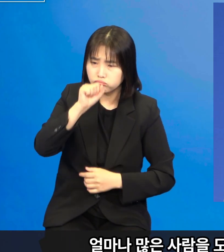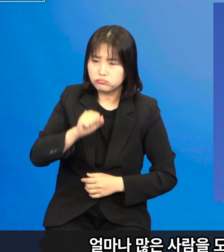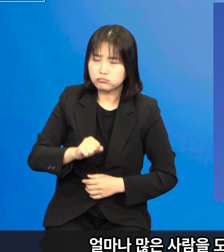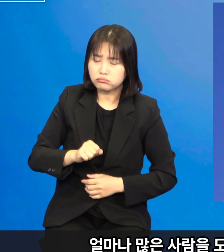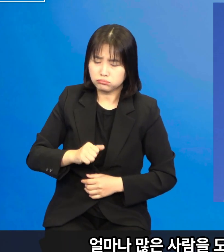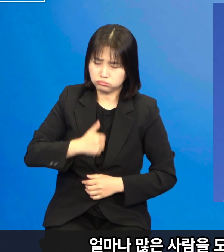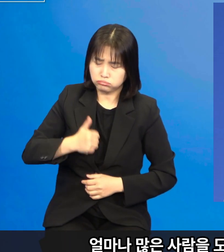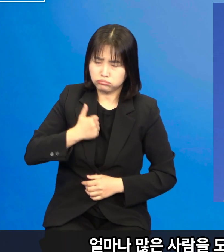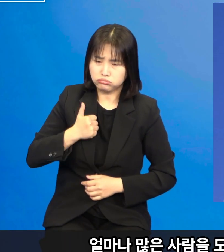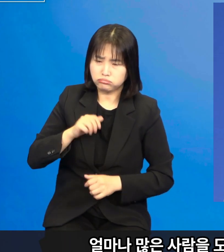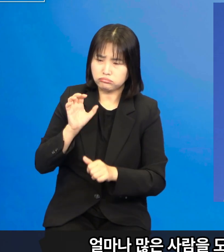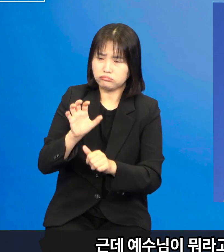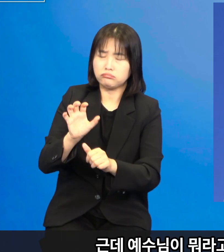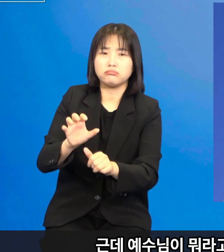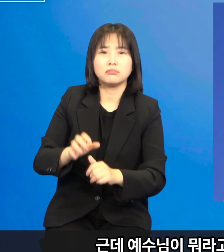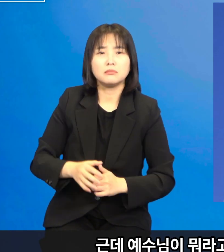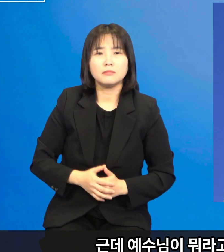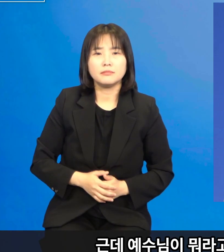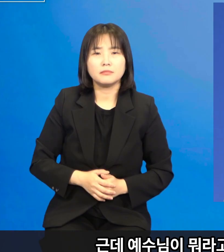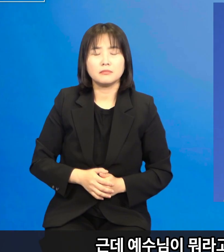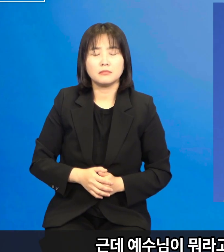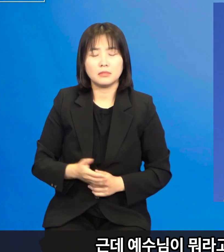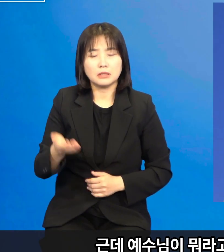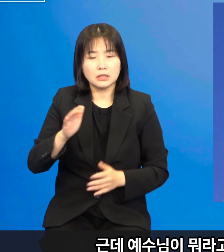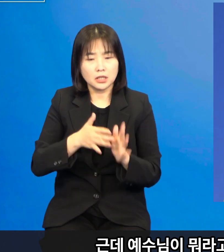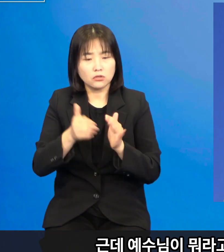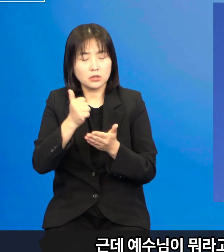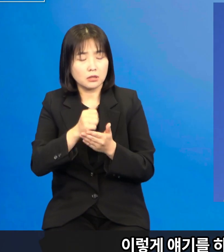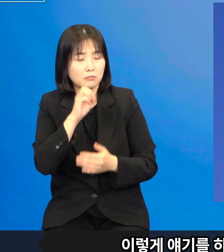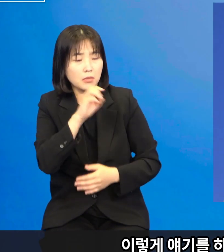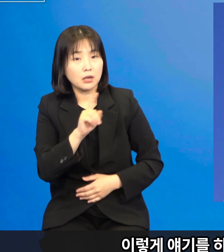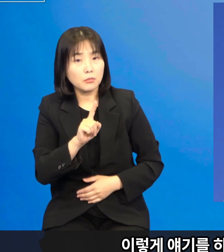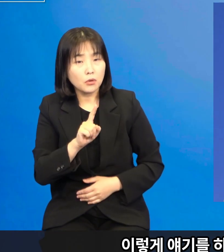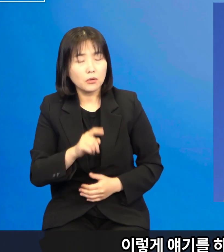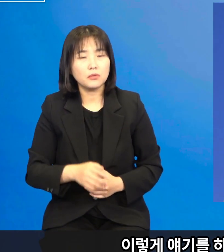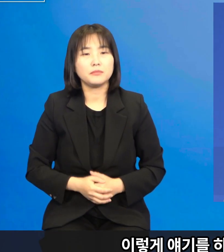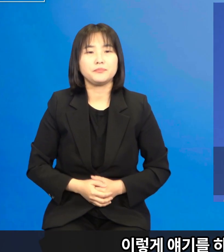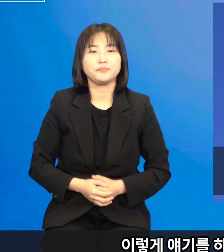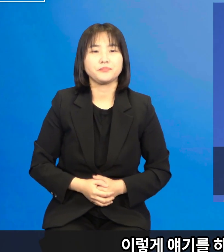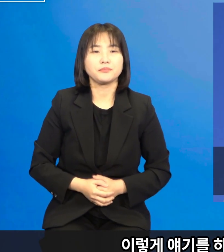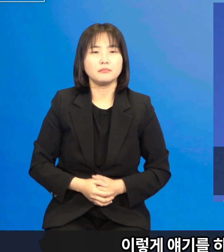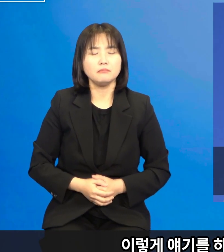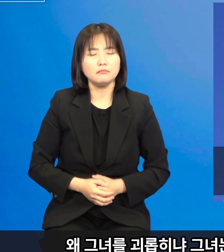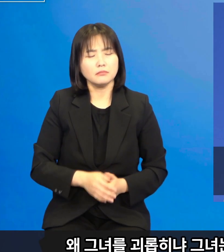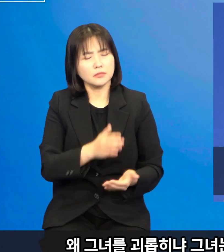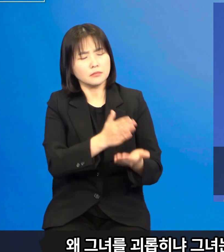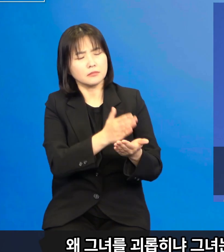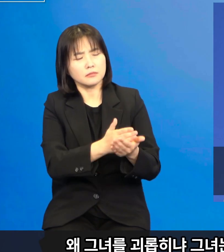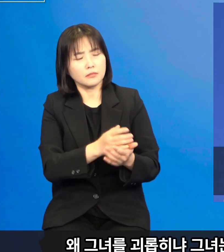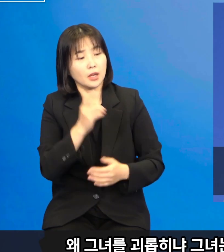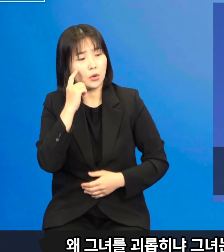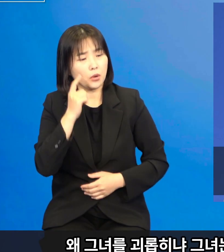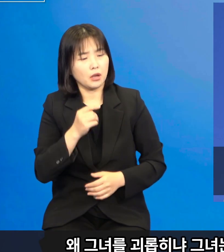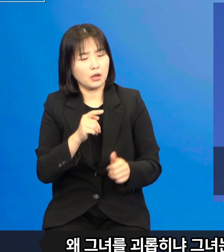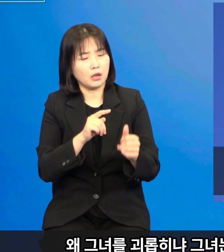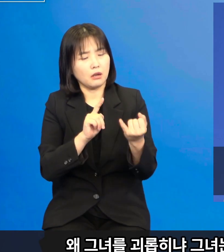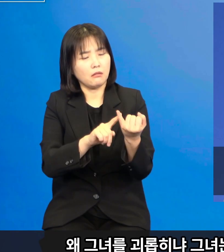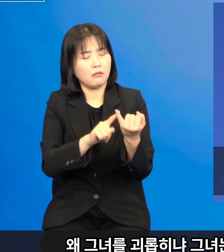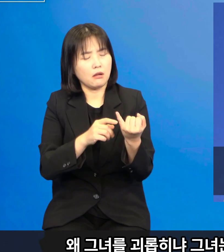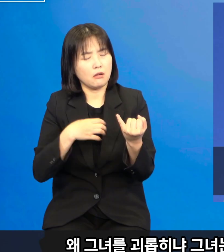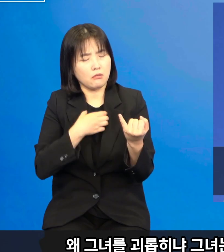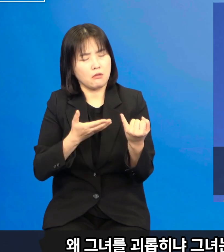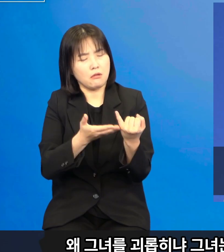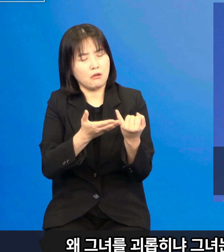도왔겠냐고 막 화를 내요. 근데 예수님이 뭐라고 하신지 아십니까? 이렇게 얘기를 하세요. 가만두어라. 왜 그녀를